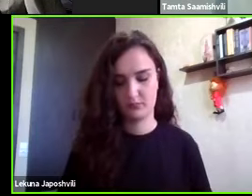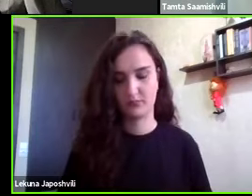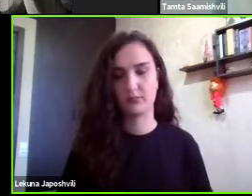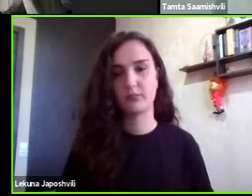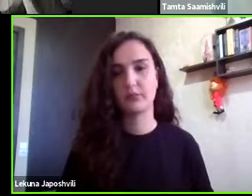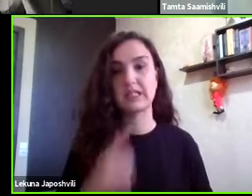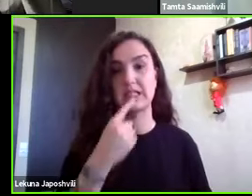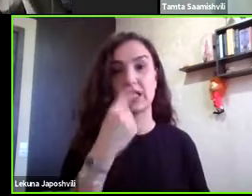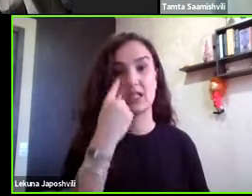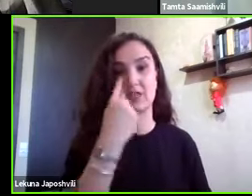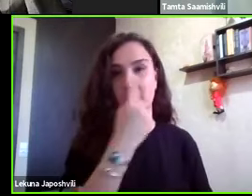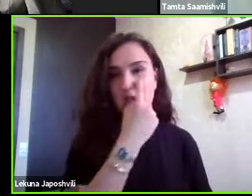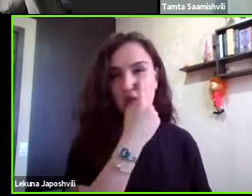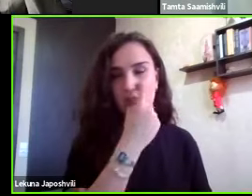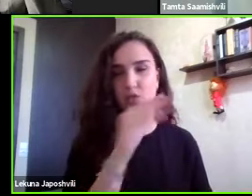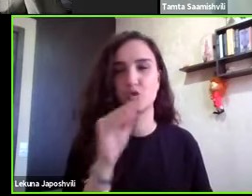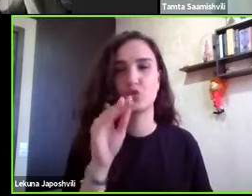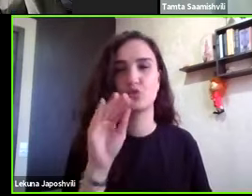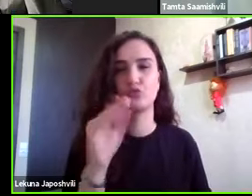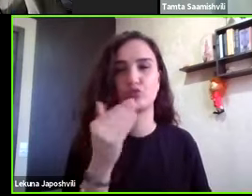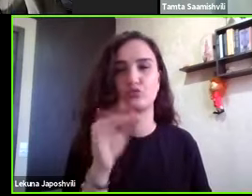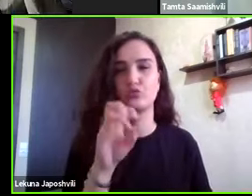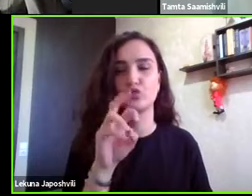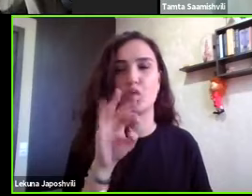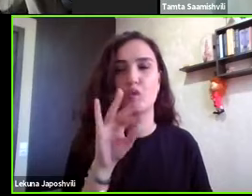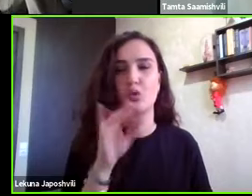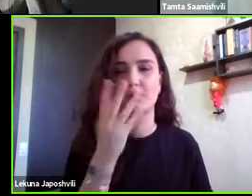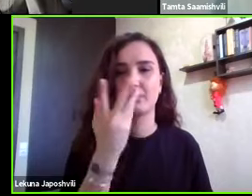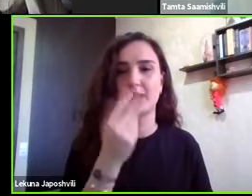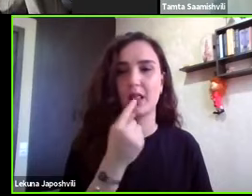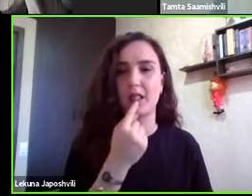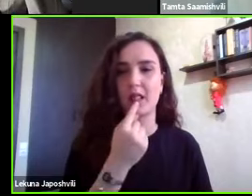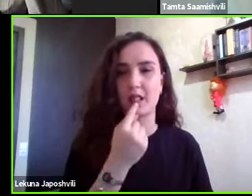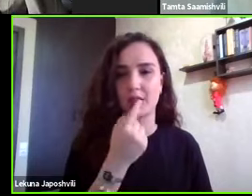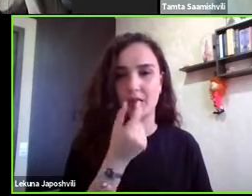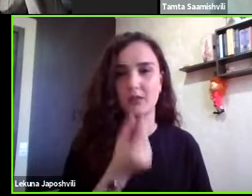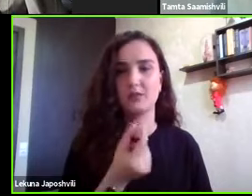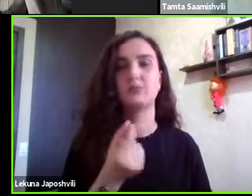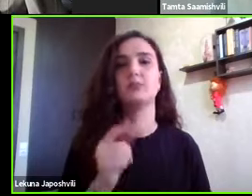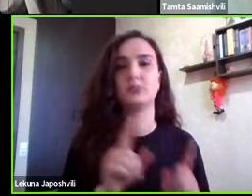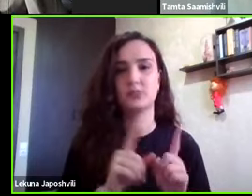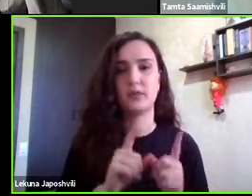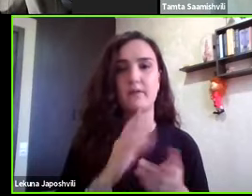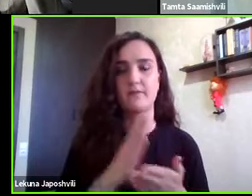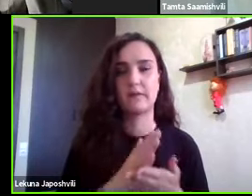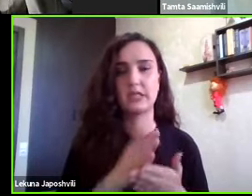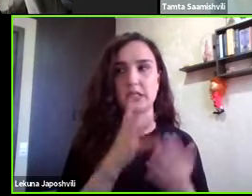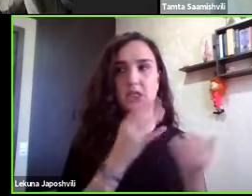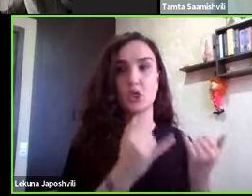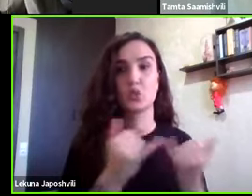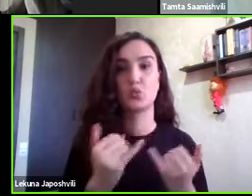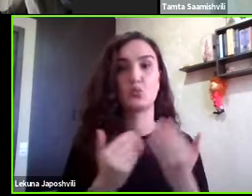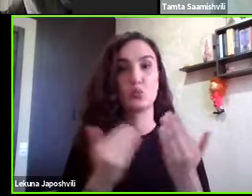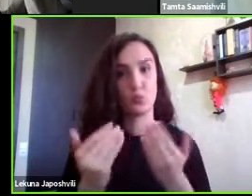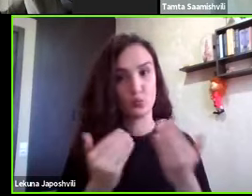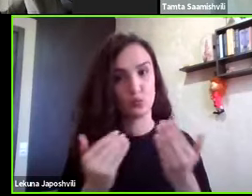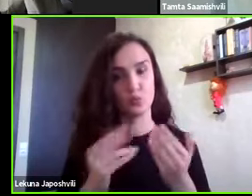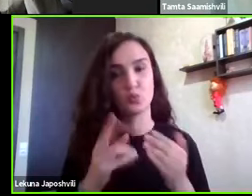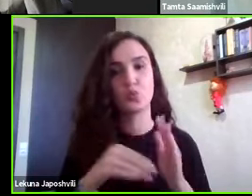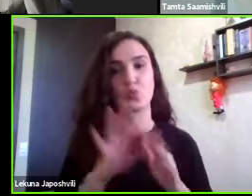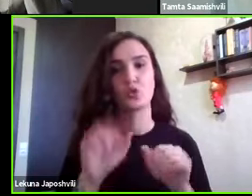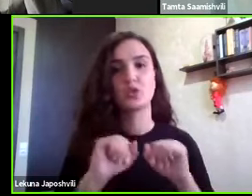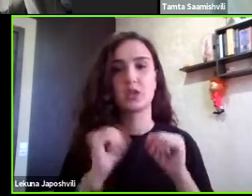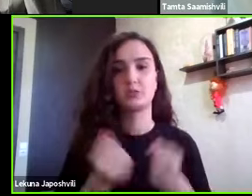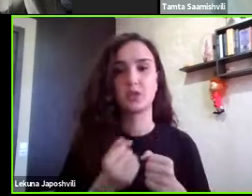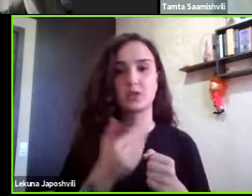წითელი თვალები, ჟოლოსფერი ენა. დაავადება სხვადასხვა ახასიათებს სეზონურობა და ის უფრო ზამთარში